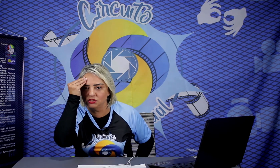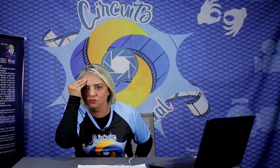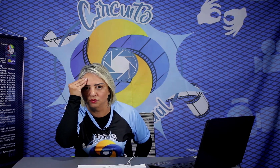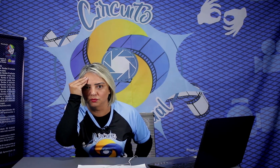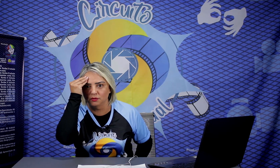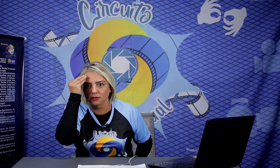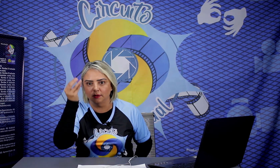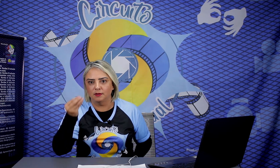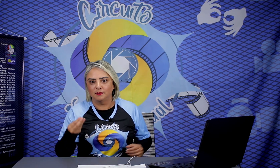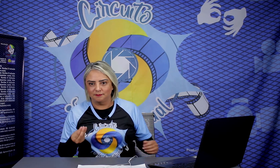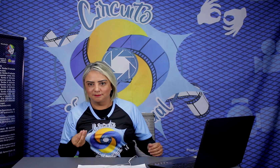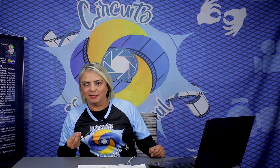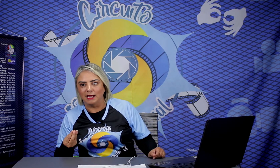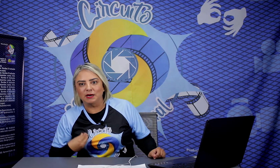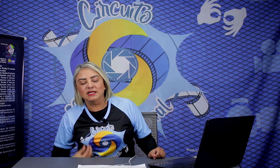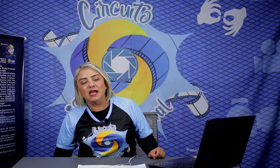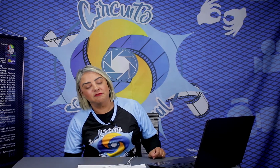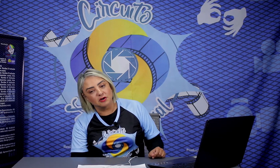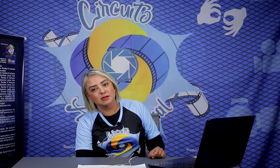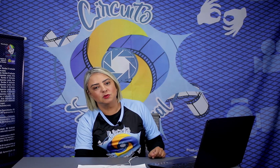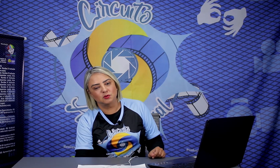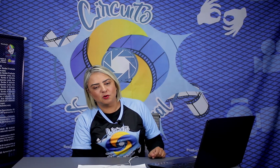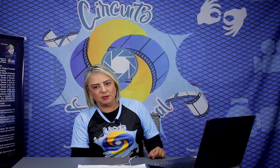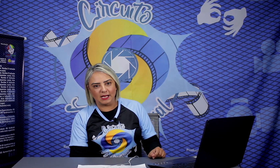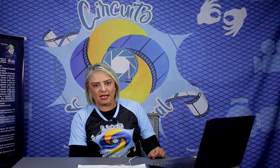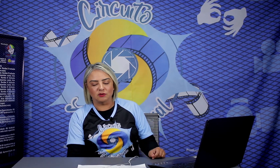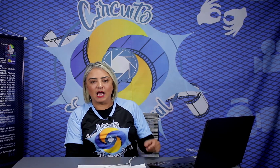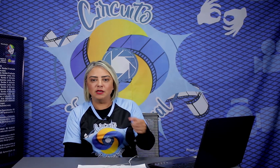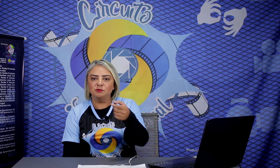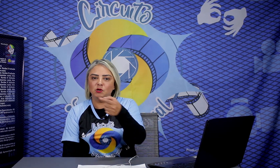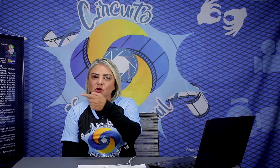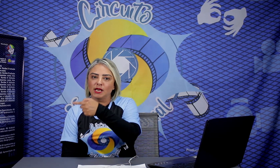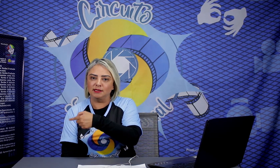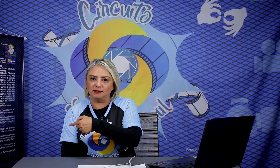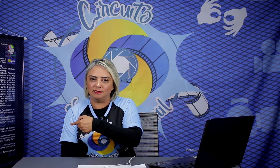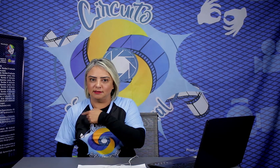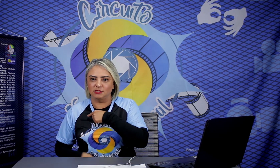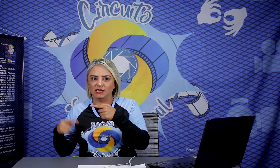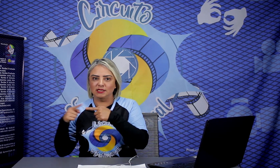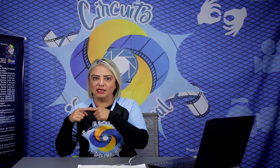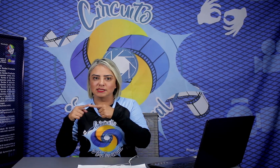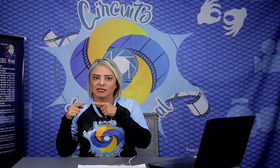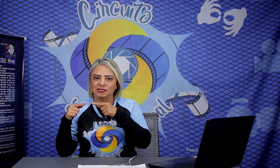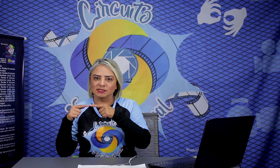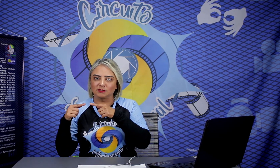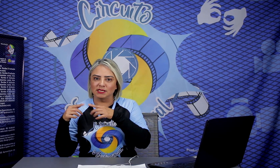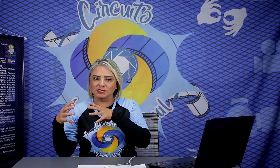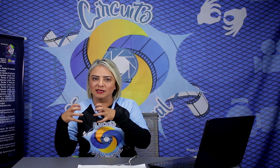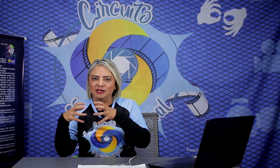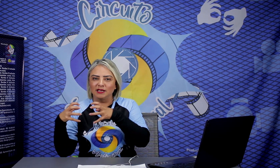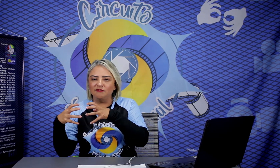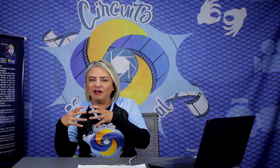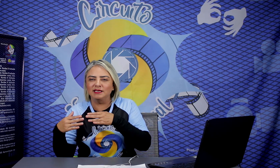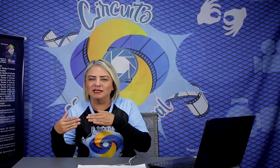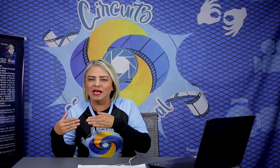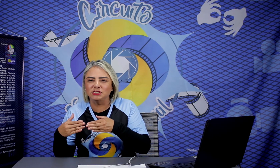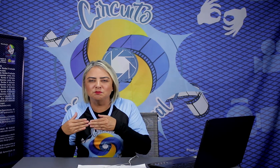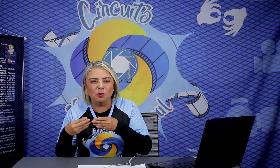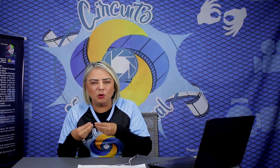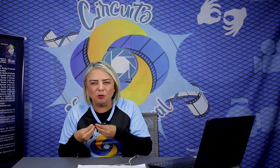surdo. Para dar a voz é muito complicado. Aí o meu coleguinha, que já tem essa questão dessa rivalidade boba,